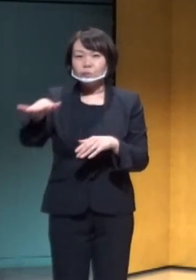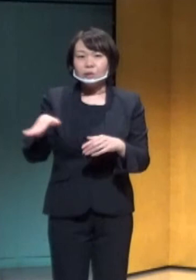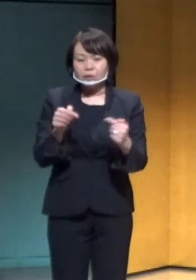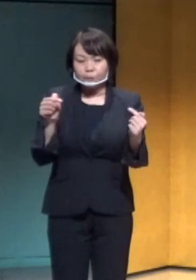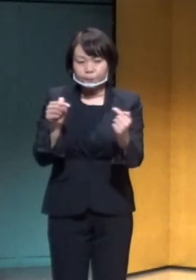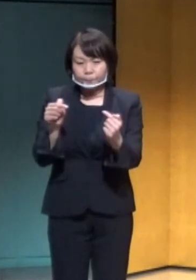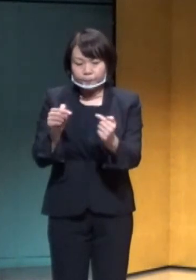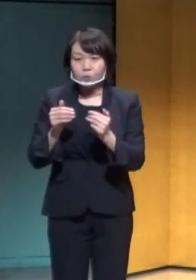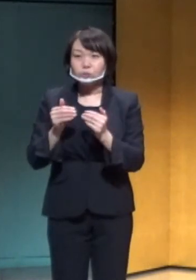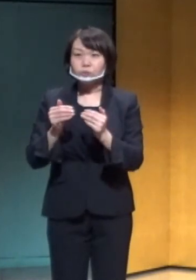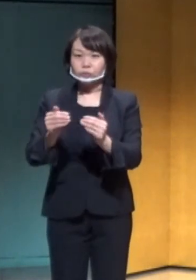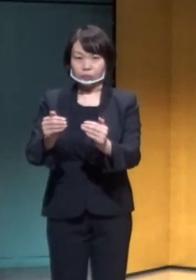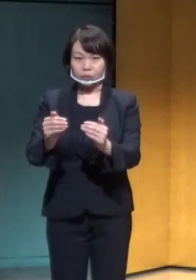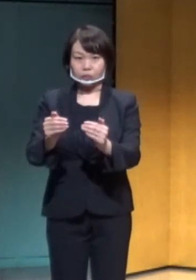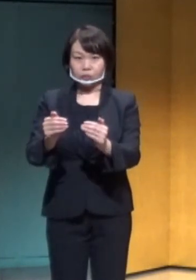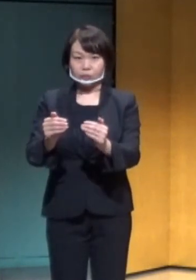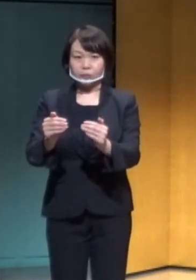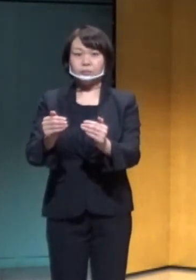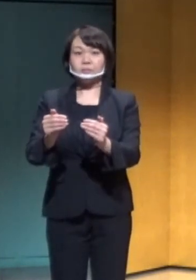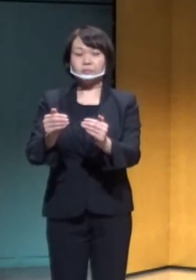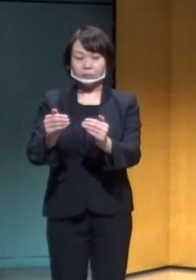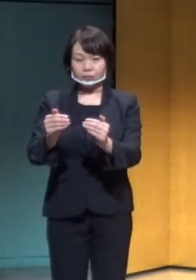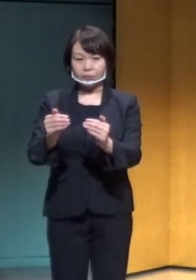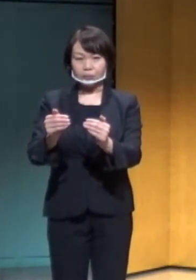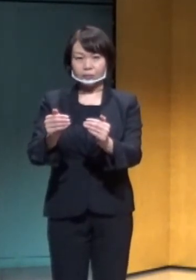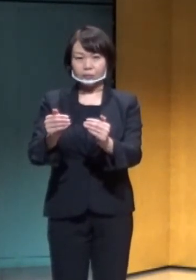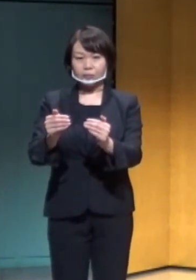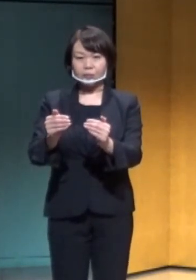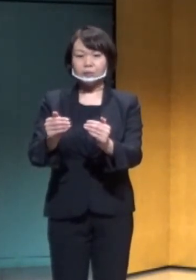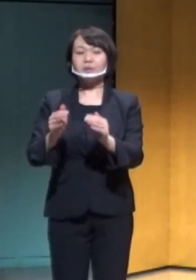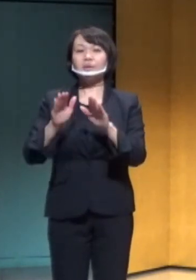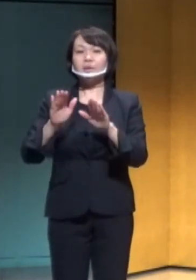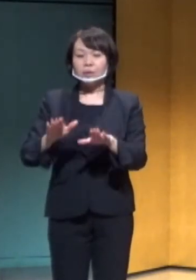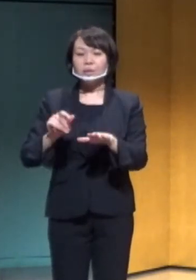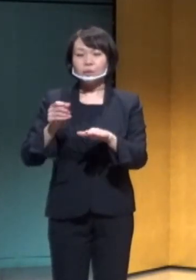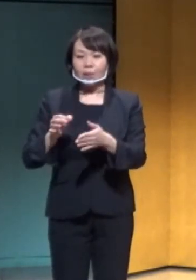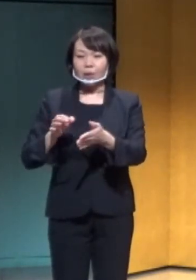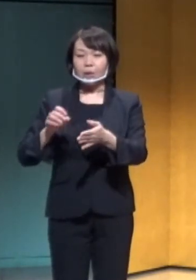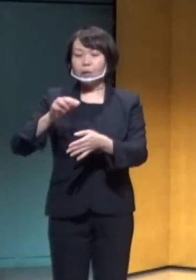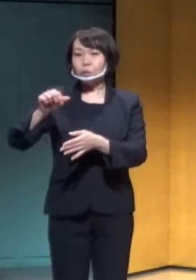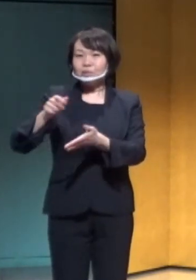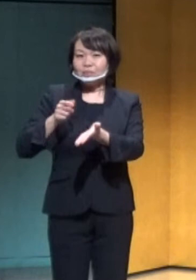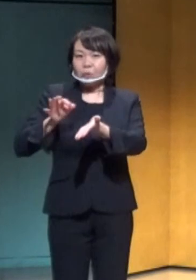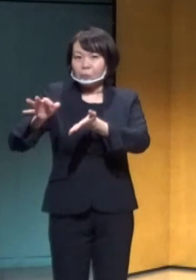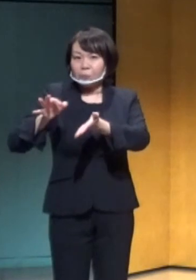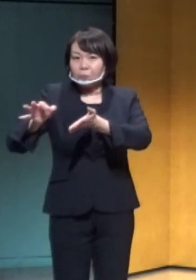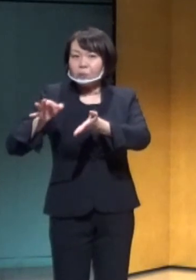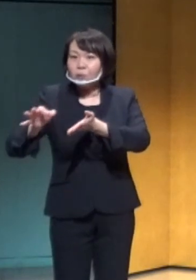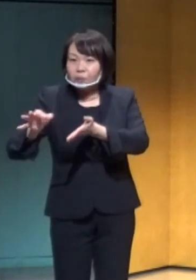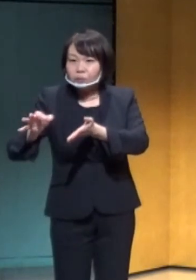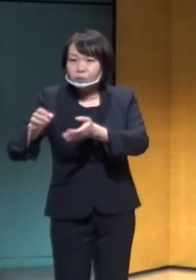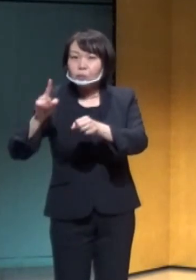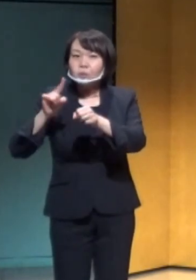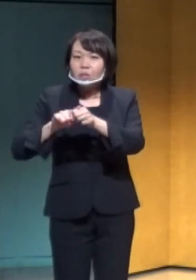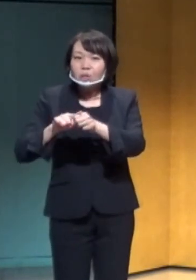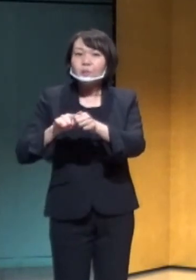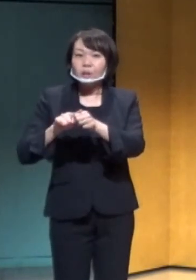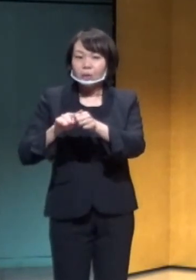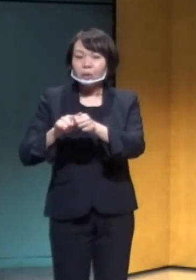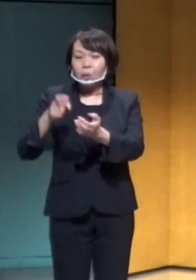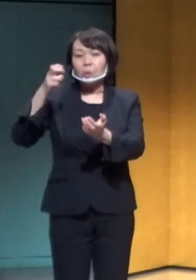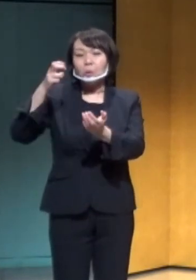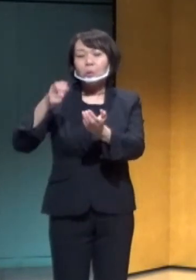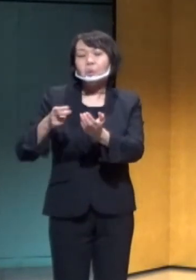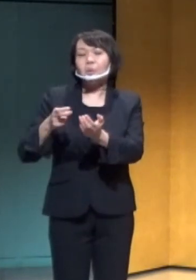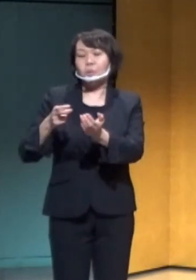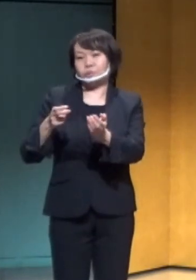も、現在強制代執行の手続きも国と今協議に入っているという状況です。両に並みで